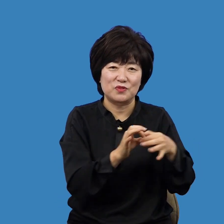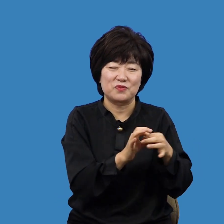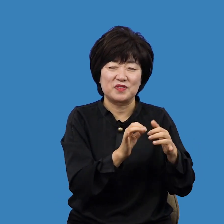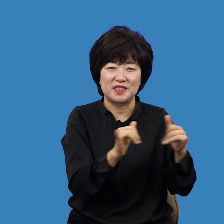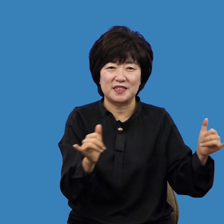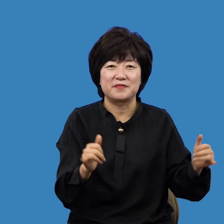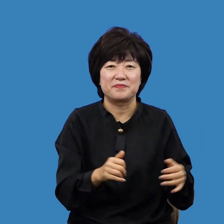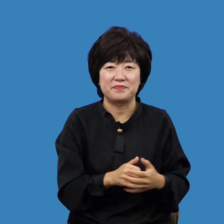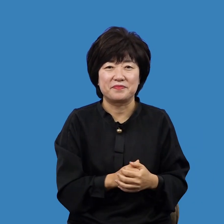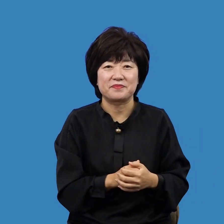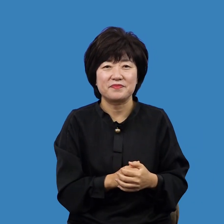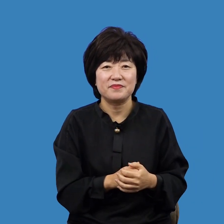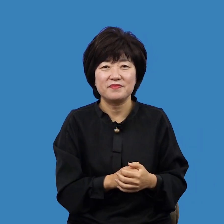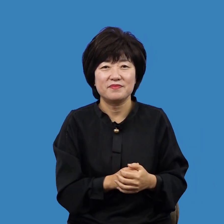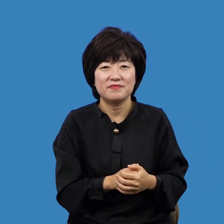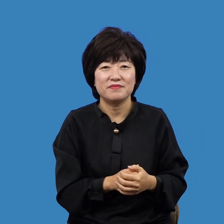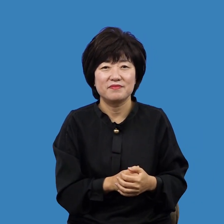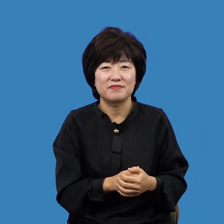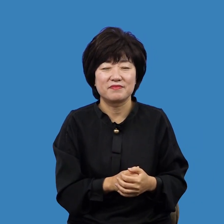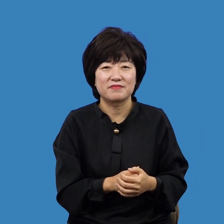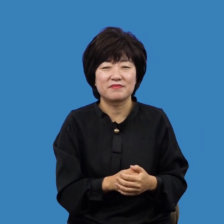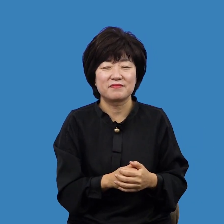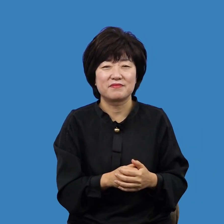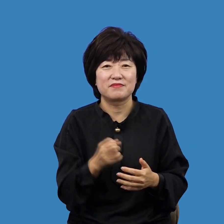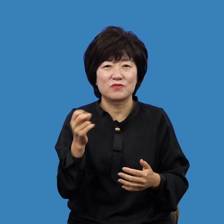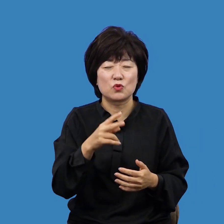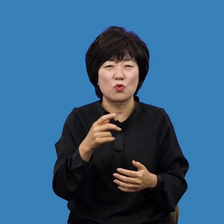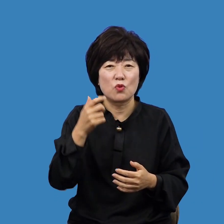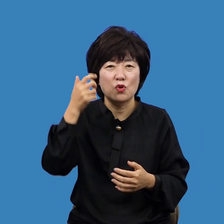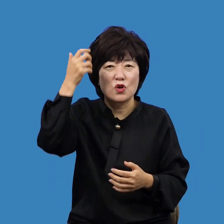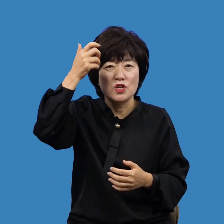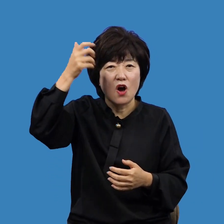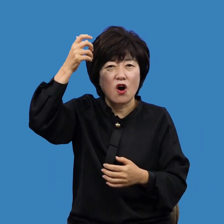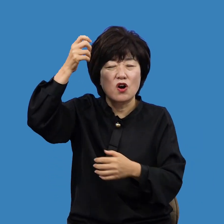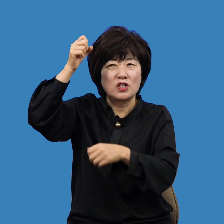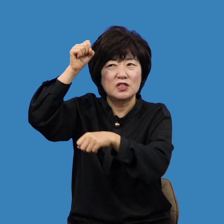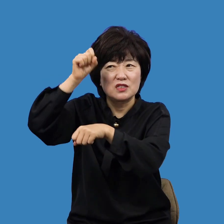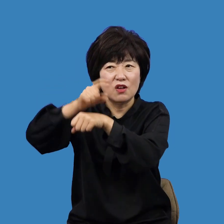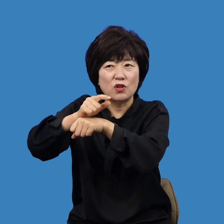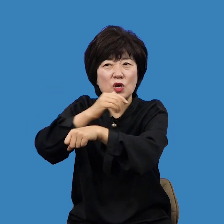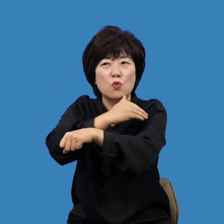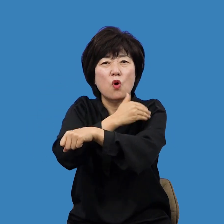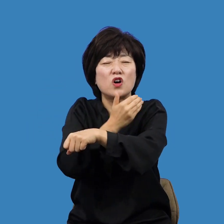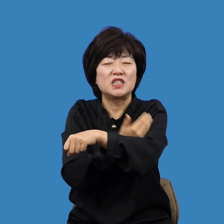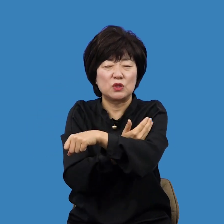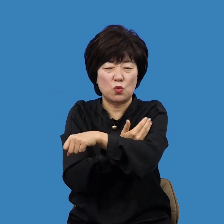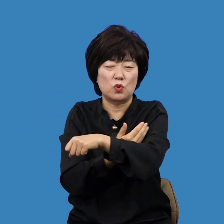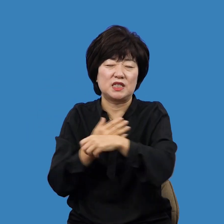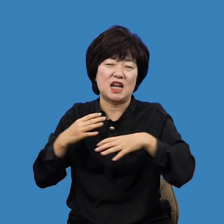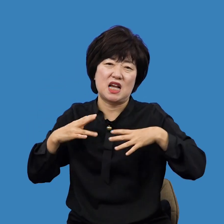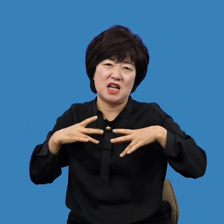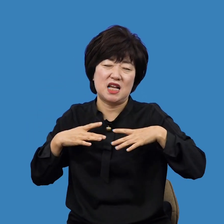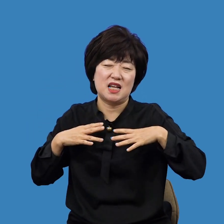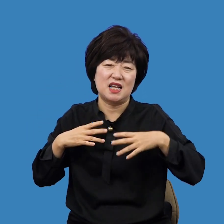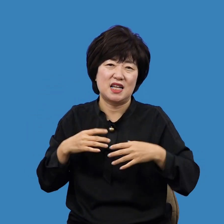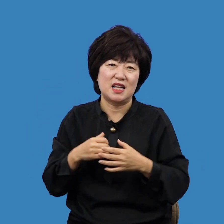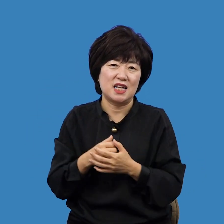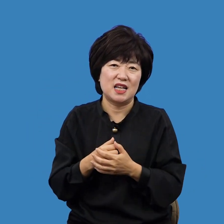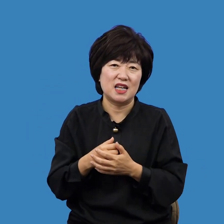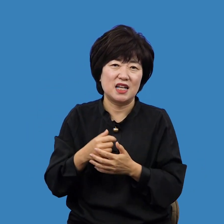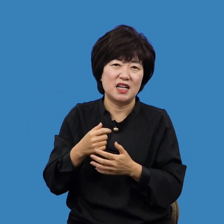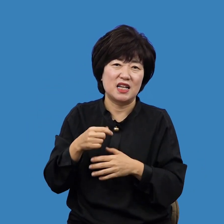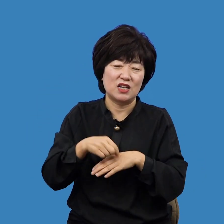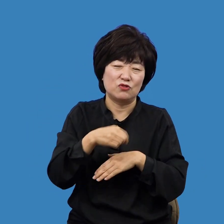것도 없어. 자, 이런 것뿐만 아니라 영성 또는 영적인 권위를 자랑하는 사람 이것도 역시 마찬가지로